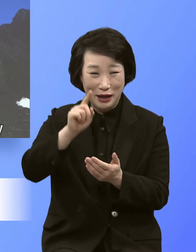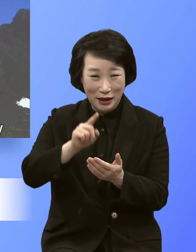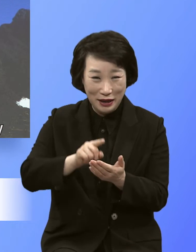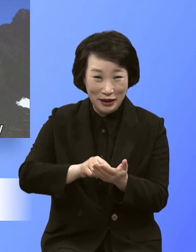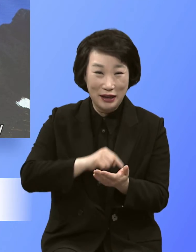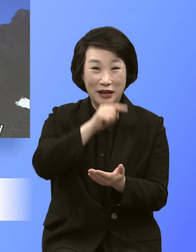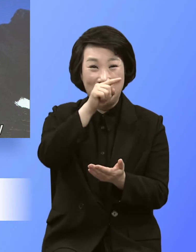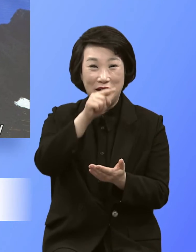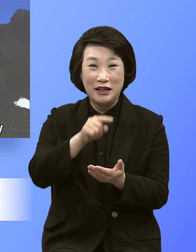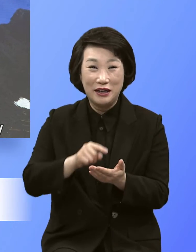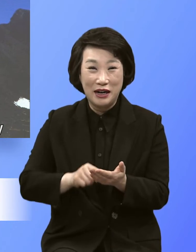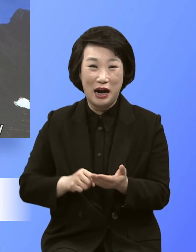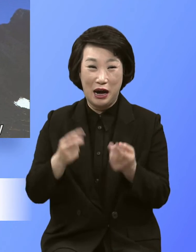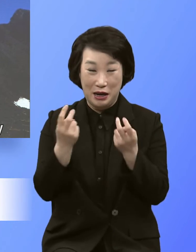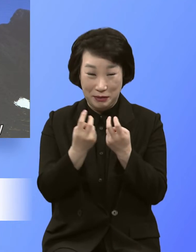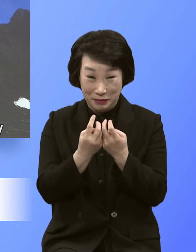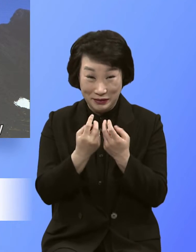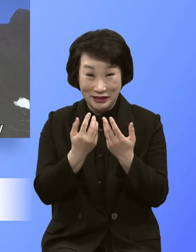은혜,